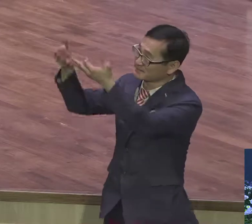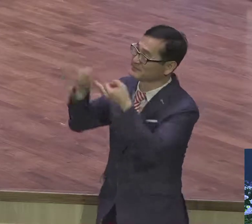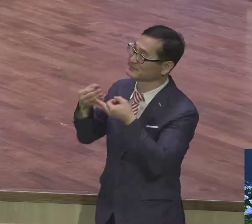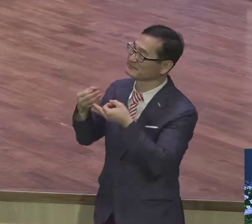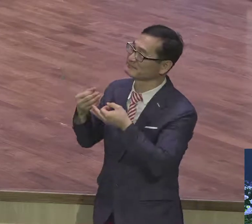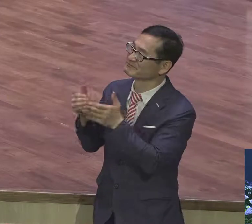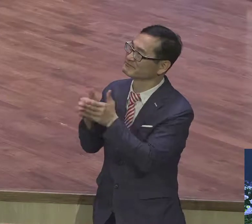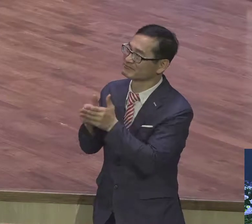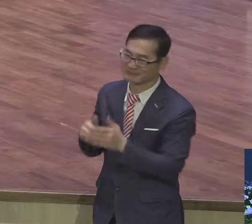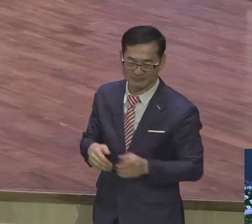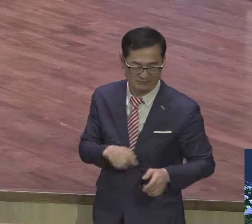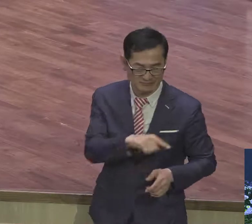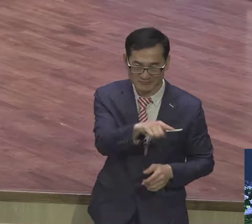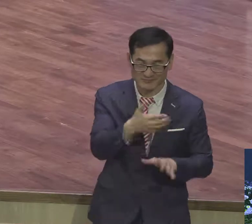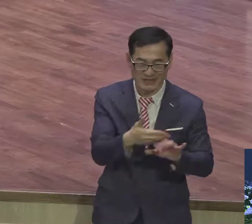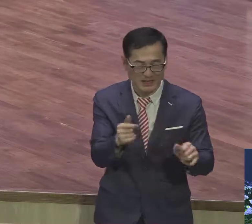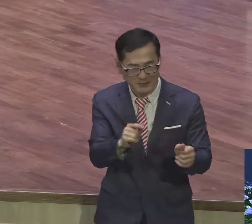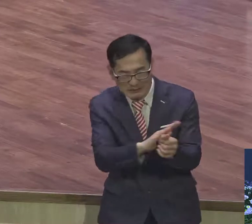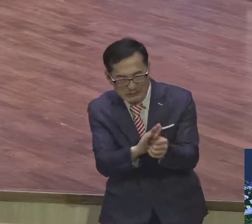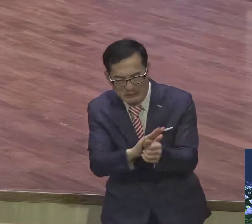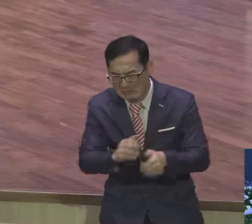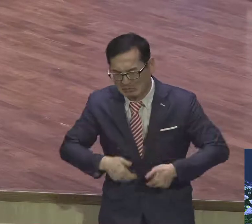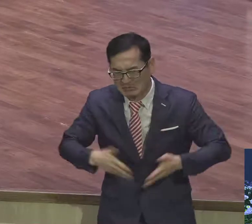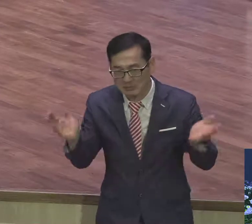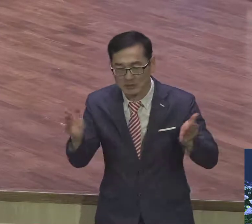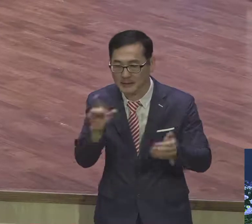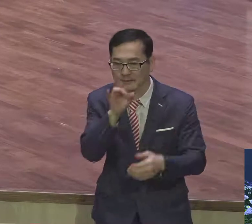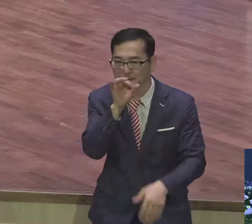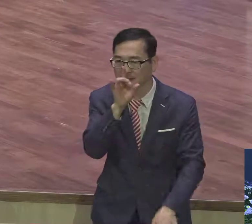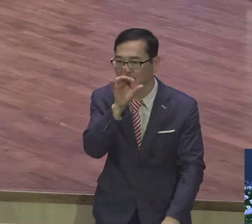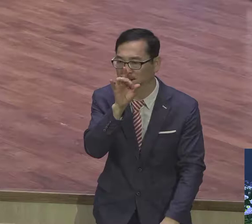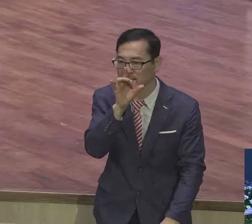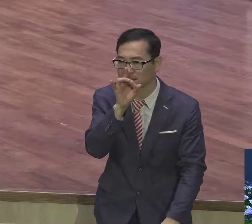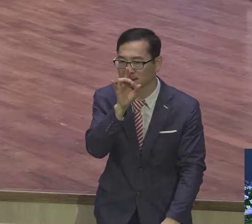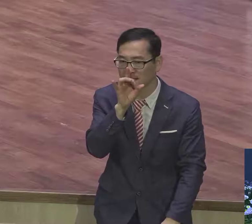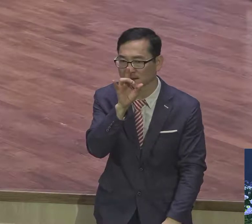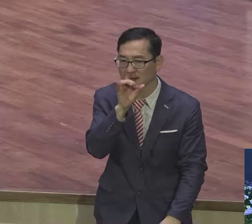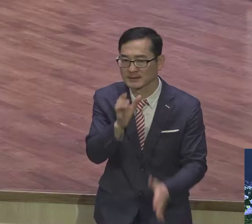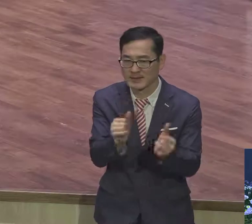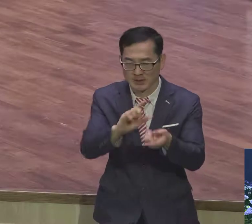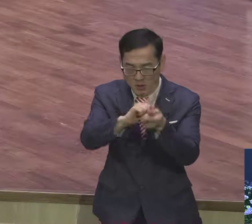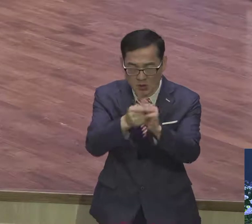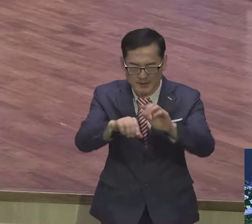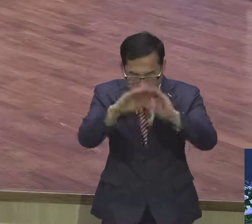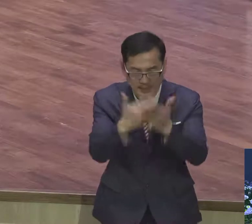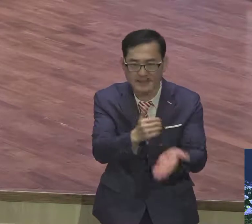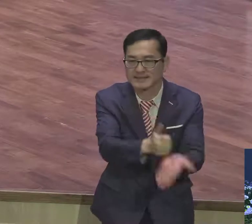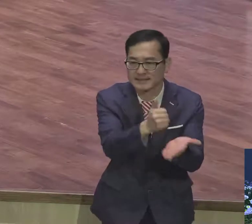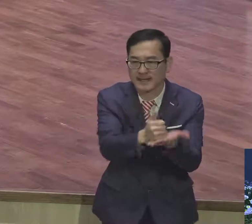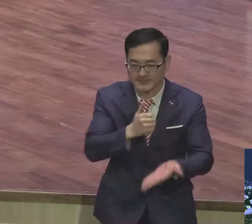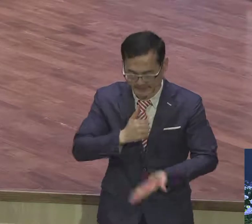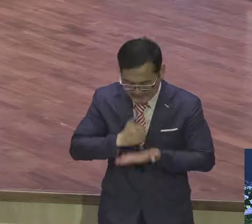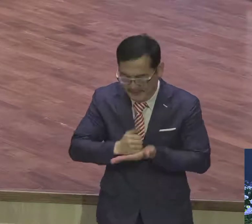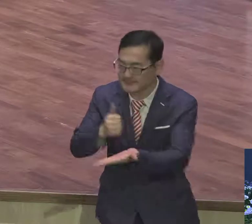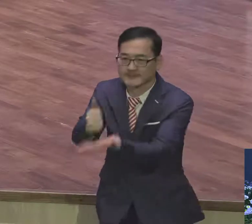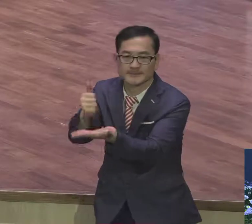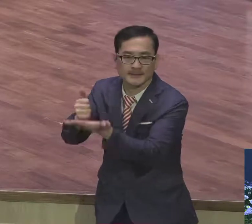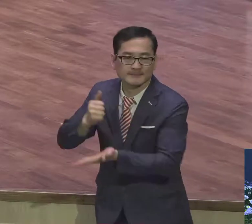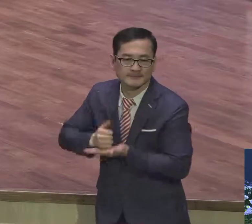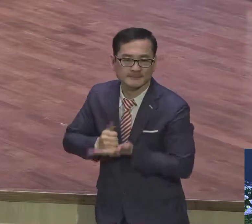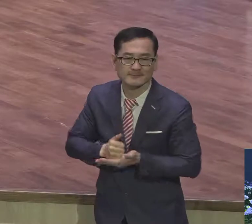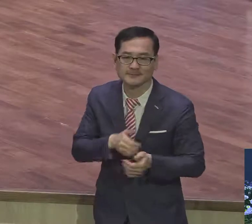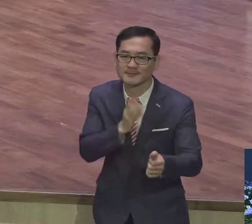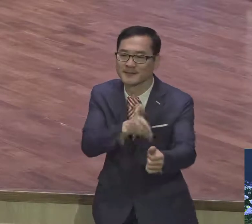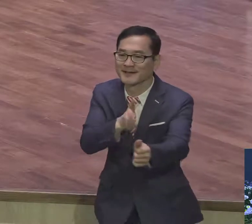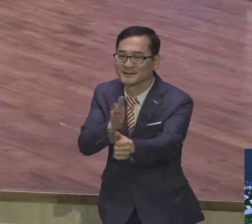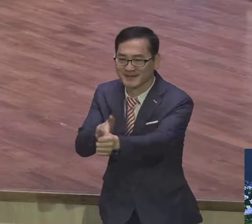잘못된 부분 많아요 그러면 안 돼요 모든 사람이 칭찬받아야 돼요 그런 삶을 오늘부터 한번 시작해 보시기 바랍니다